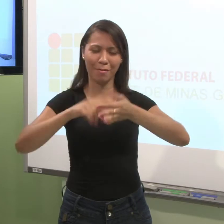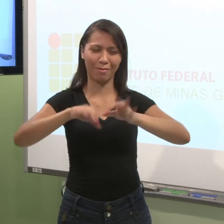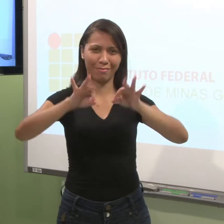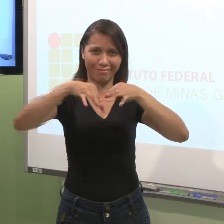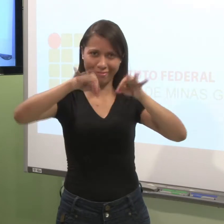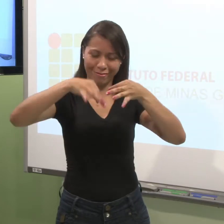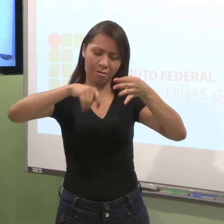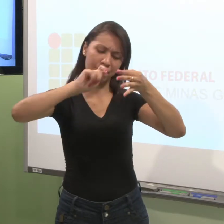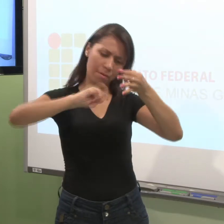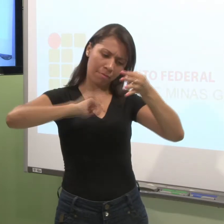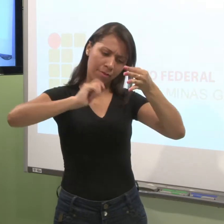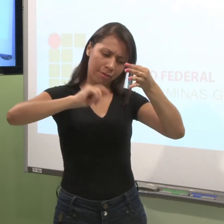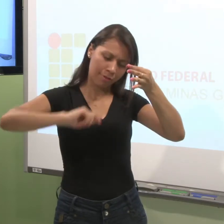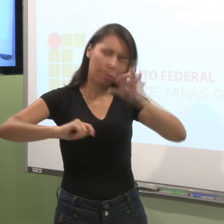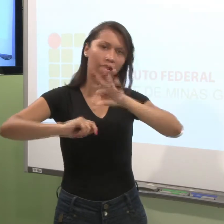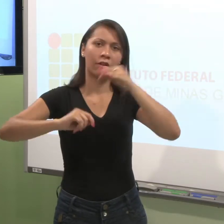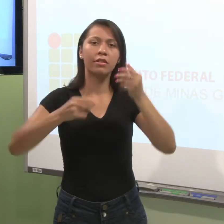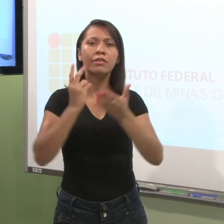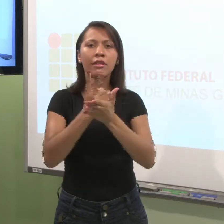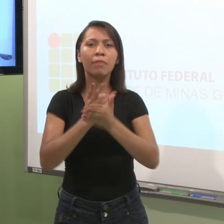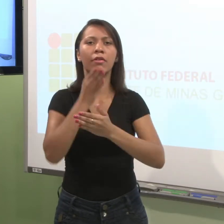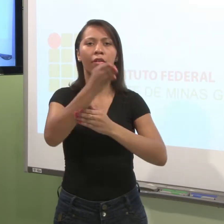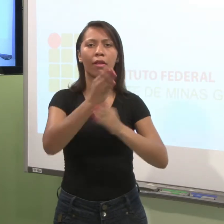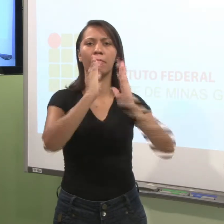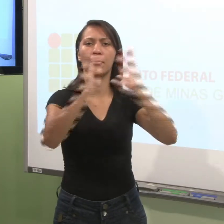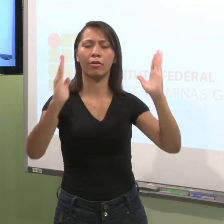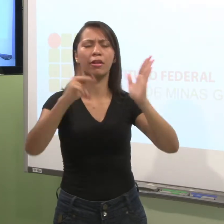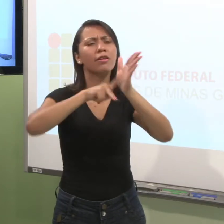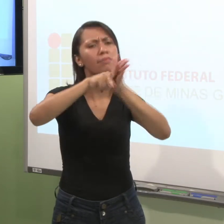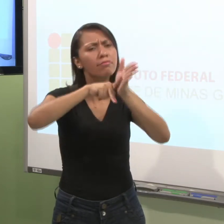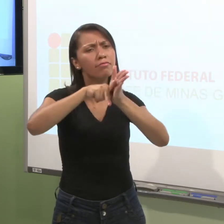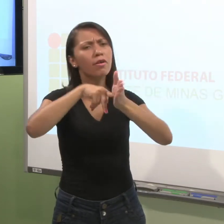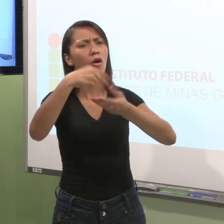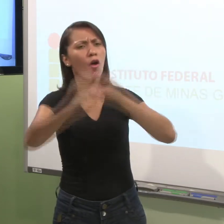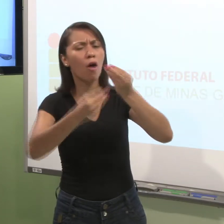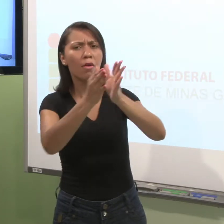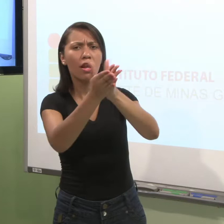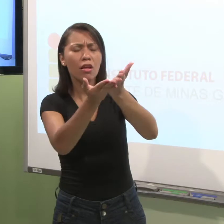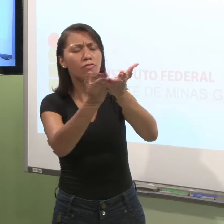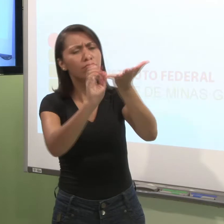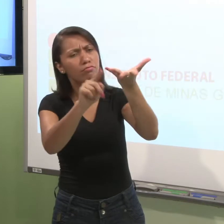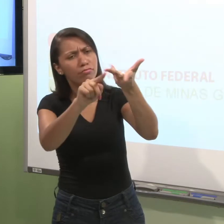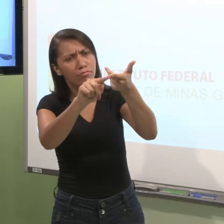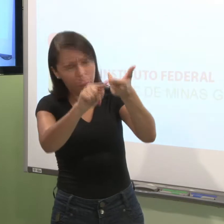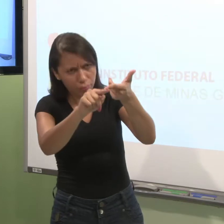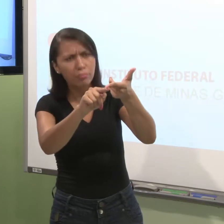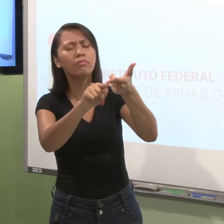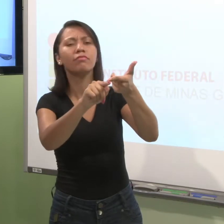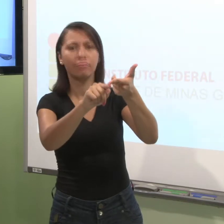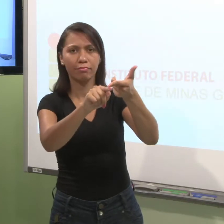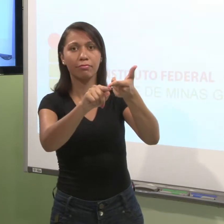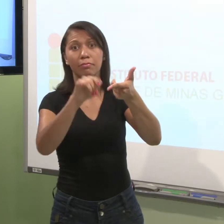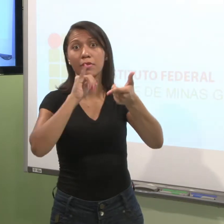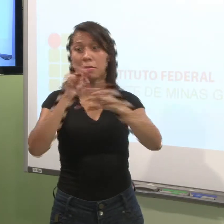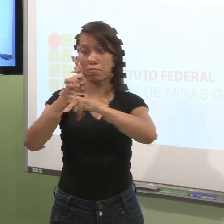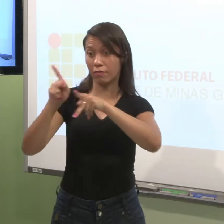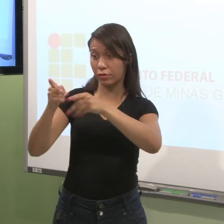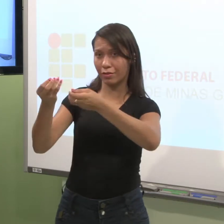ofício, frequentávamos bibliotecas para pesquisar o conteúdo relacionado ao tema proposto pela professora, tínhamos que ler e